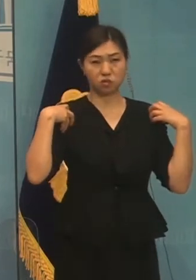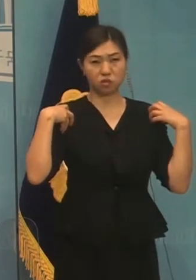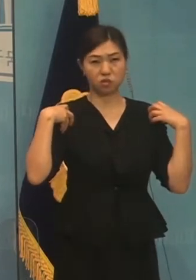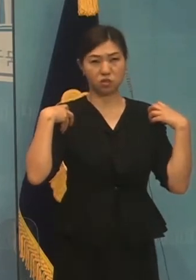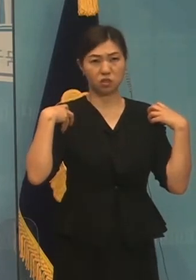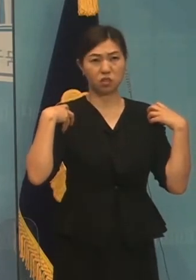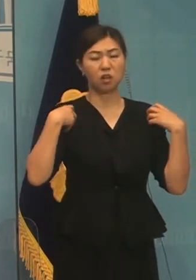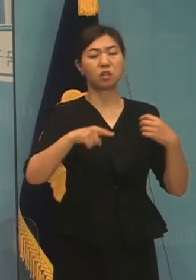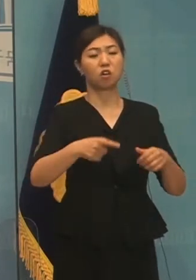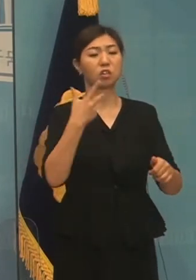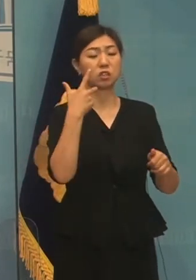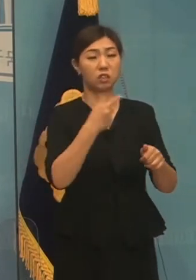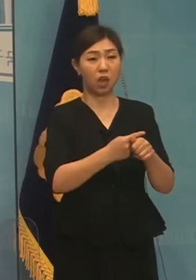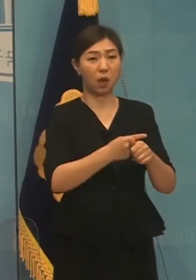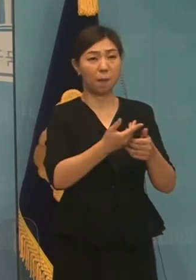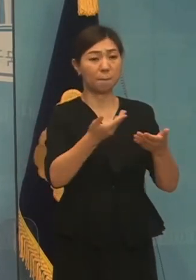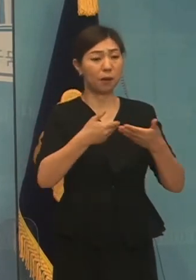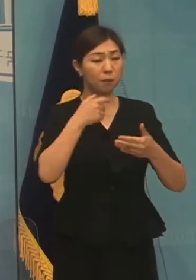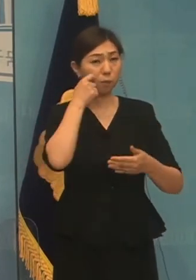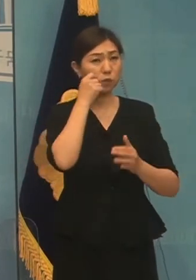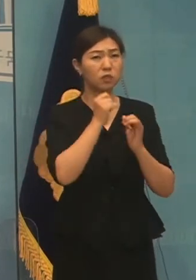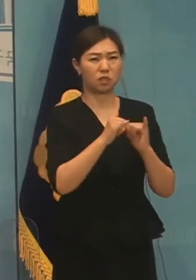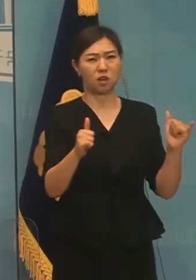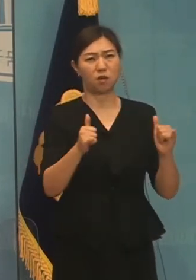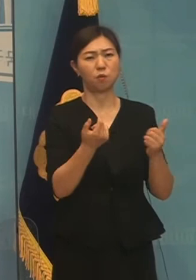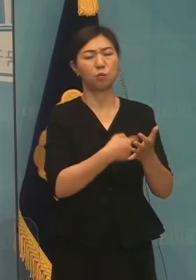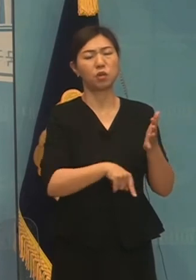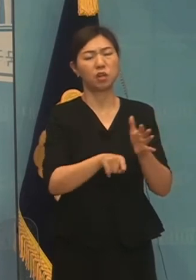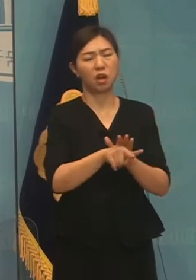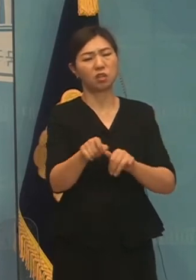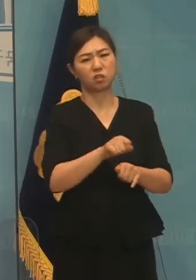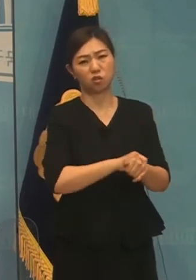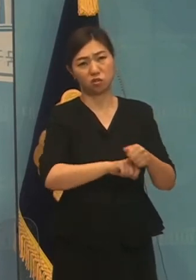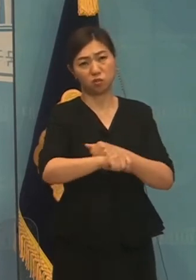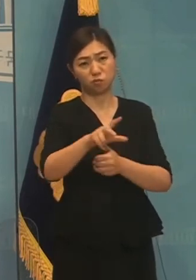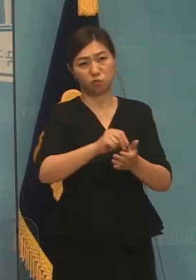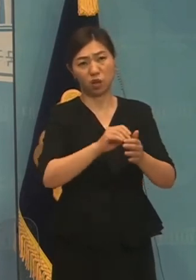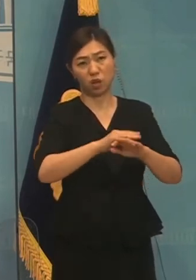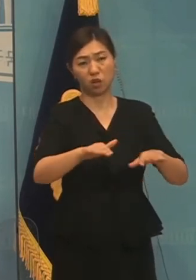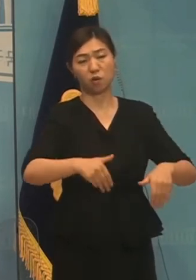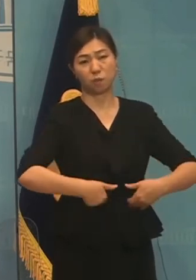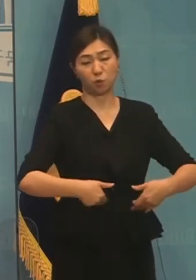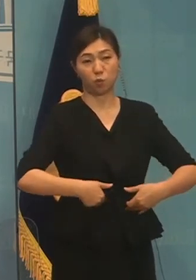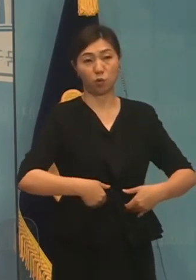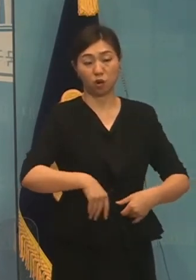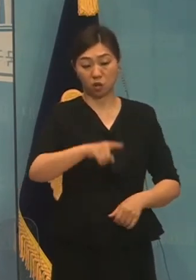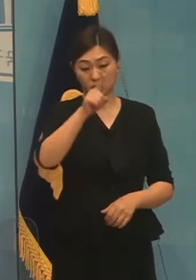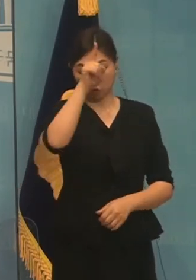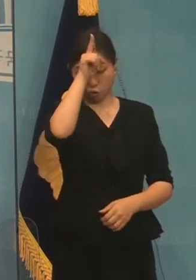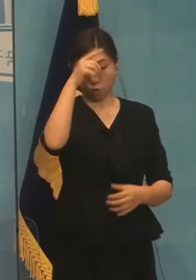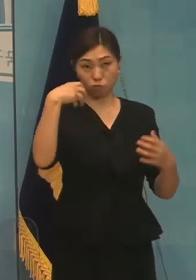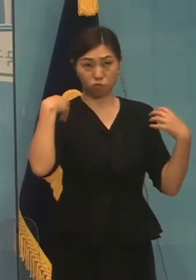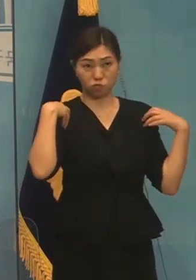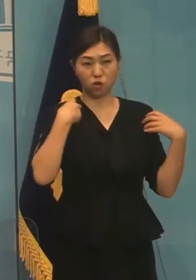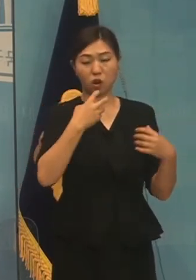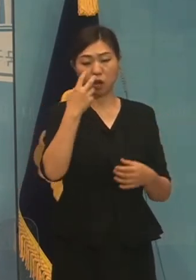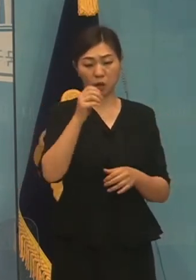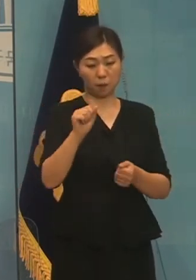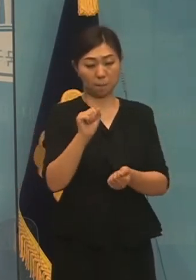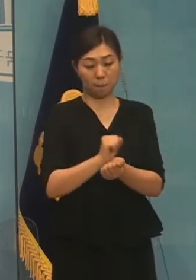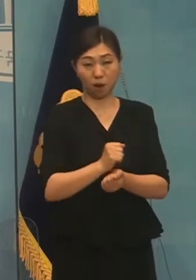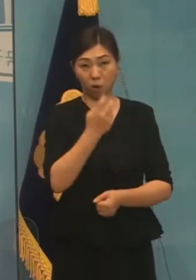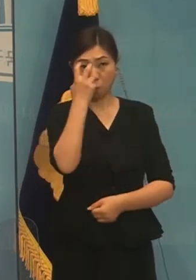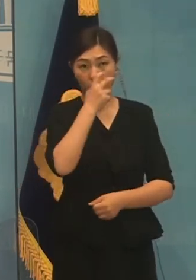해소에 적극 나설 것을 촉구합니다. 질병관리청이 어제 코로나 백신 1차 누적 접종자